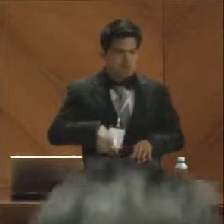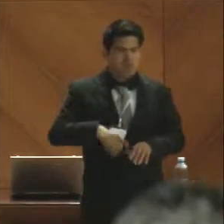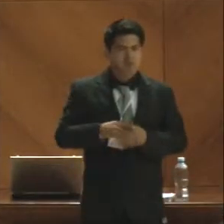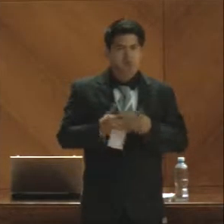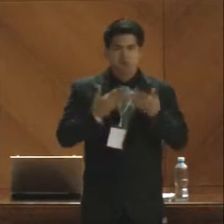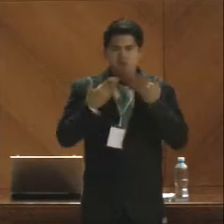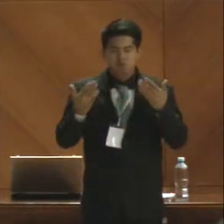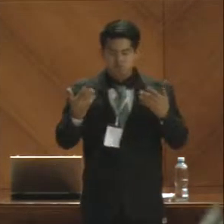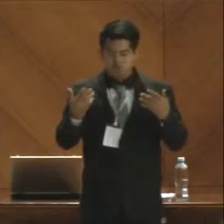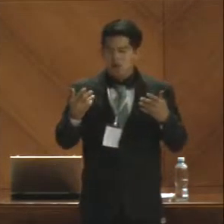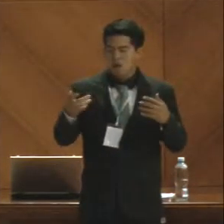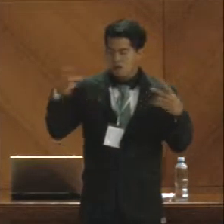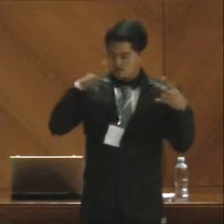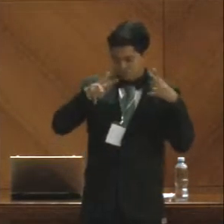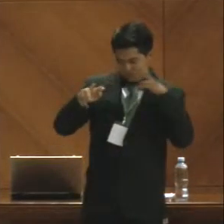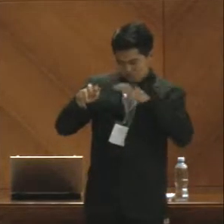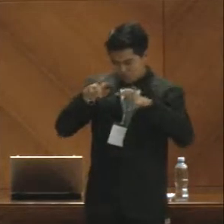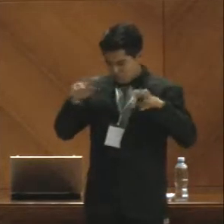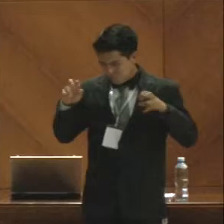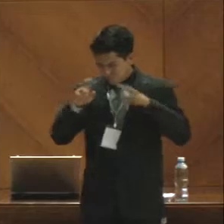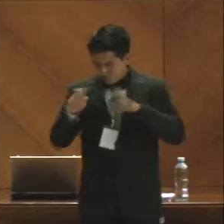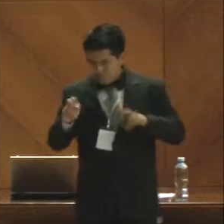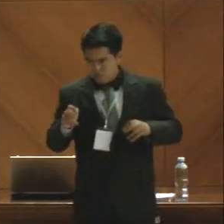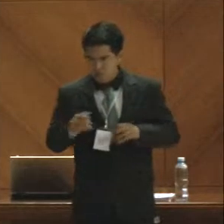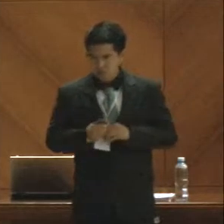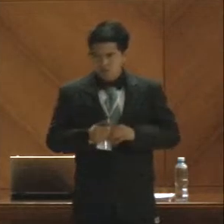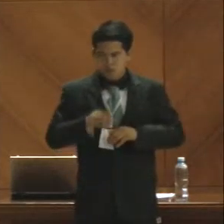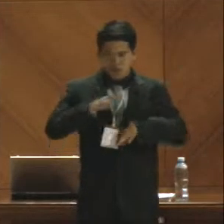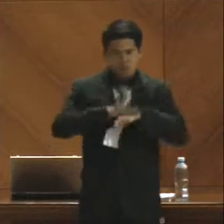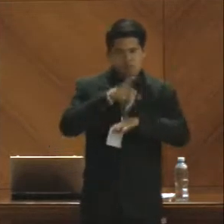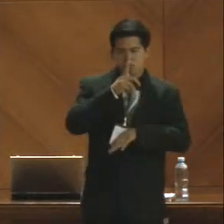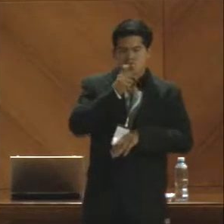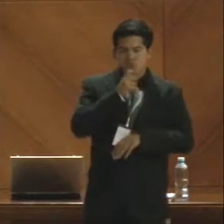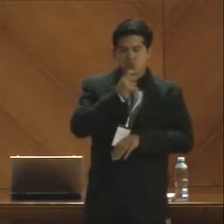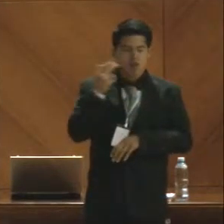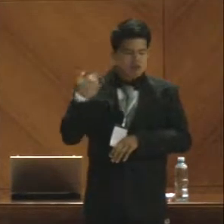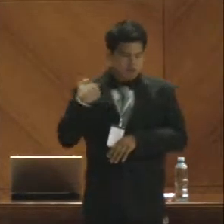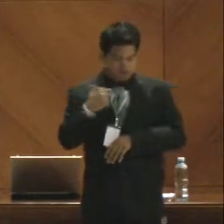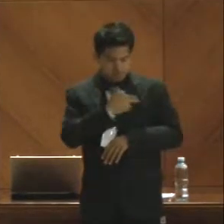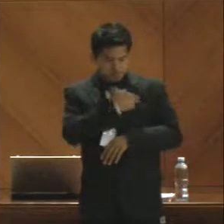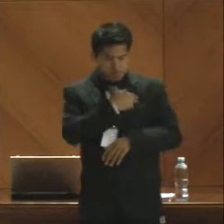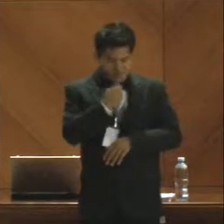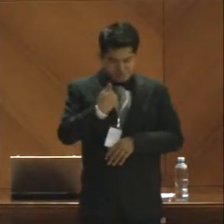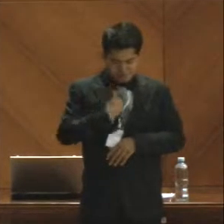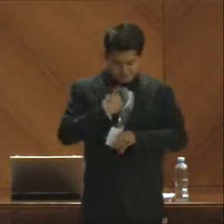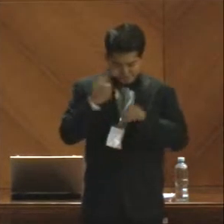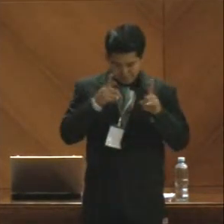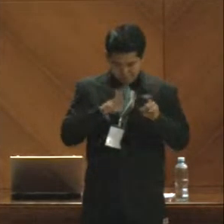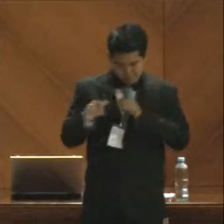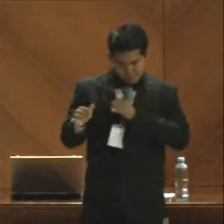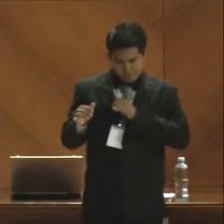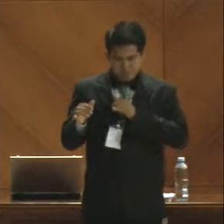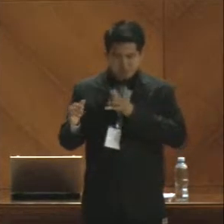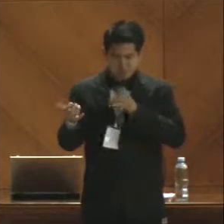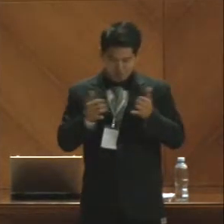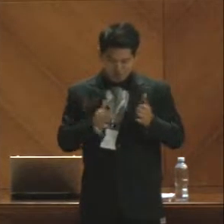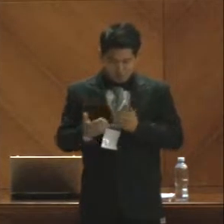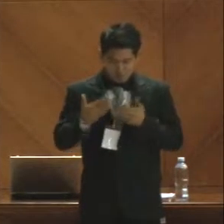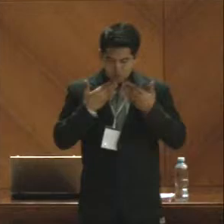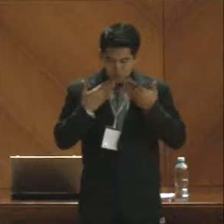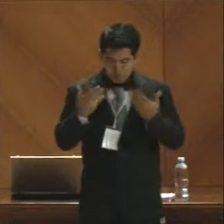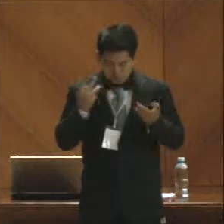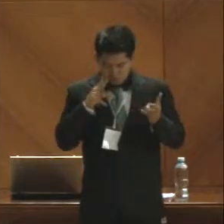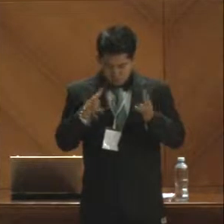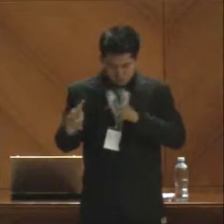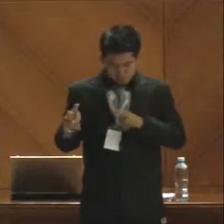espionaje es un síntoma. El mal es no tener control sobre los sistemas informáticos que tenemos. Entonces, el software libre nos permite